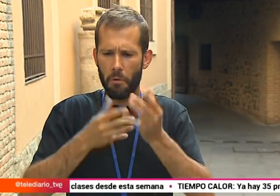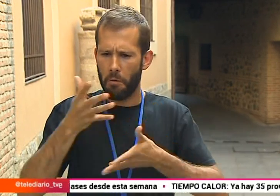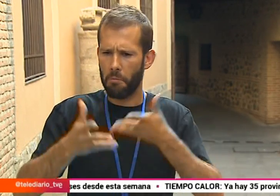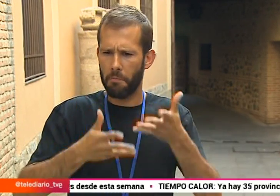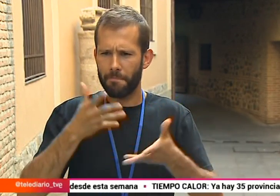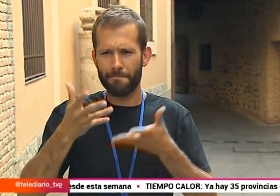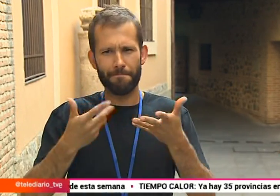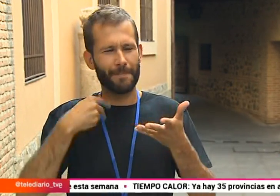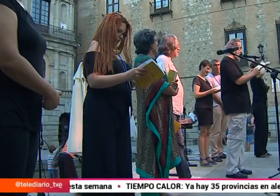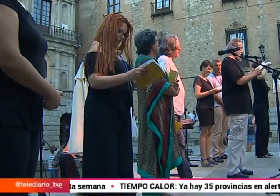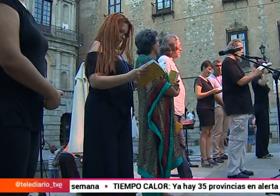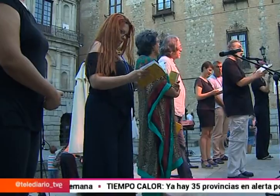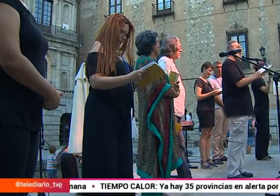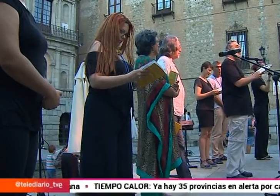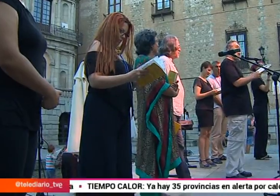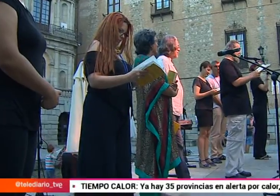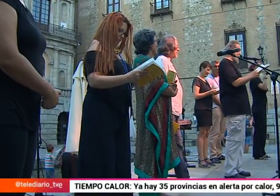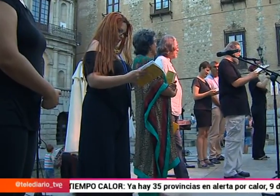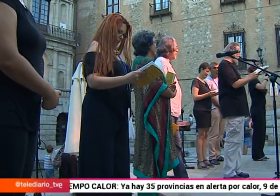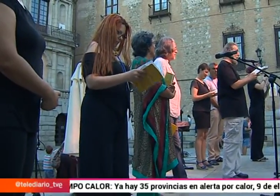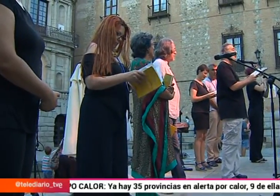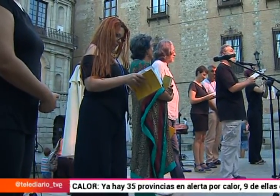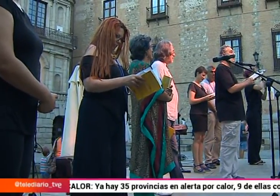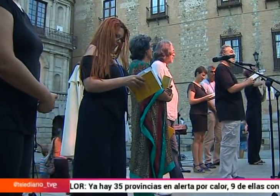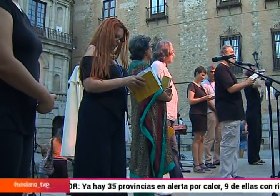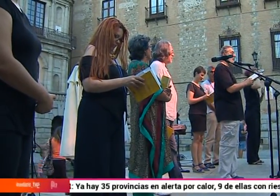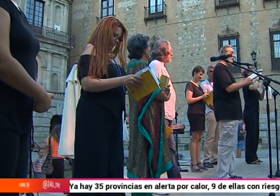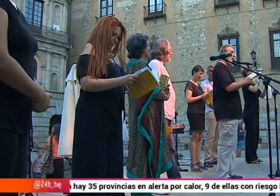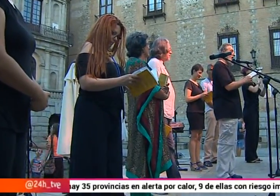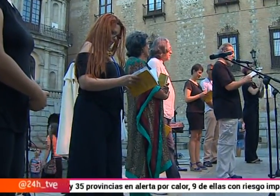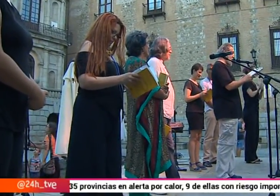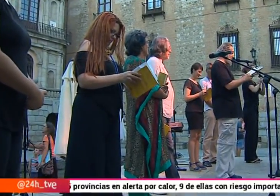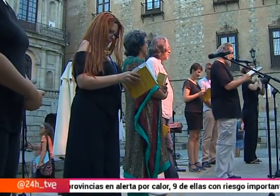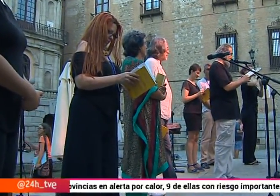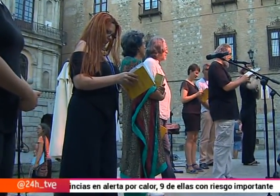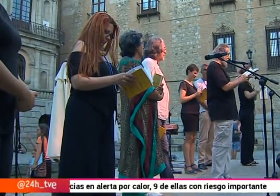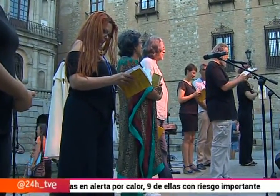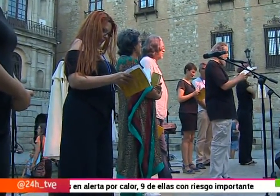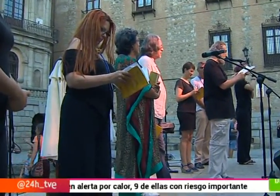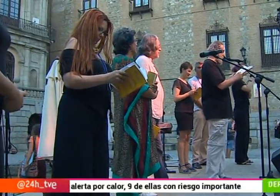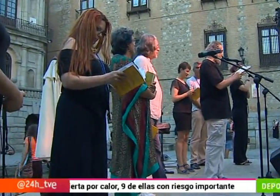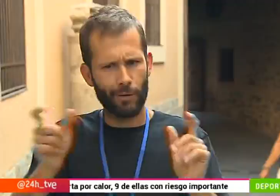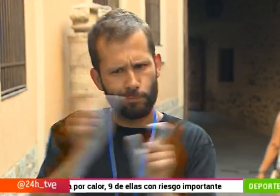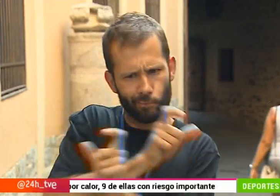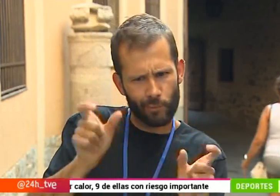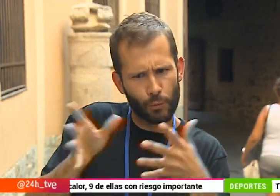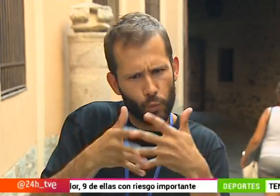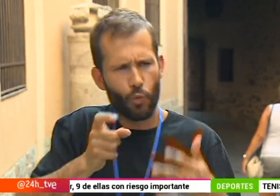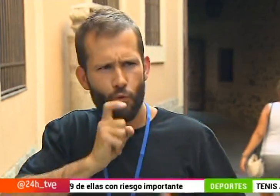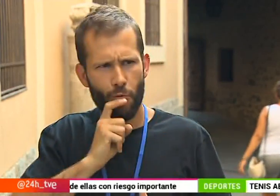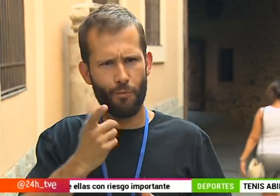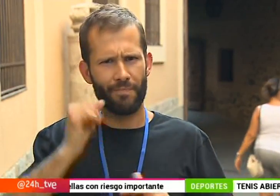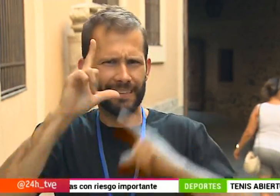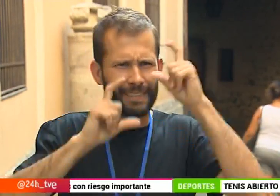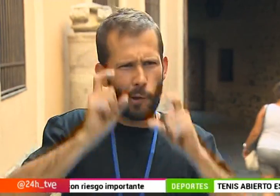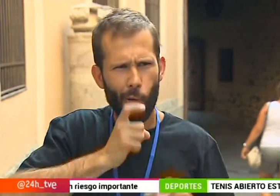podía adaptar a la lengua de signos. Pero él no se quedó en la mera adaptación, decidió hacer poesía directamente en lengua de signos. Y poco a poco me